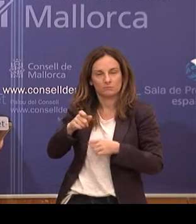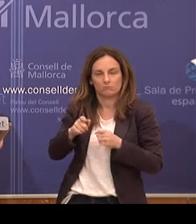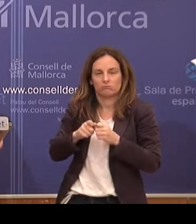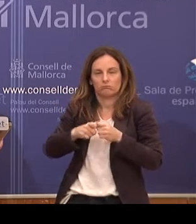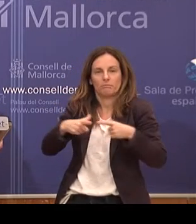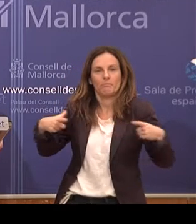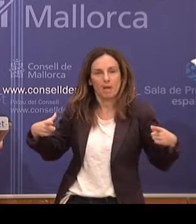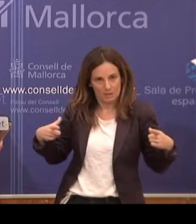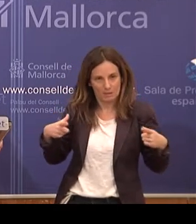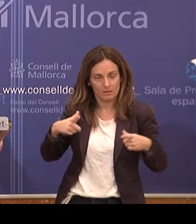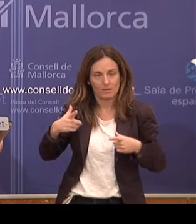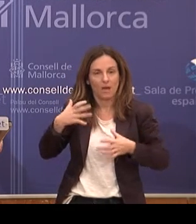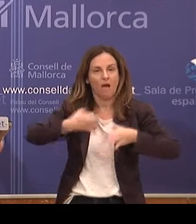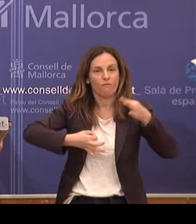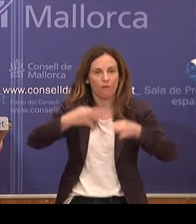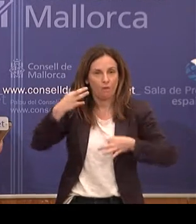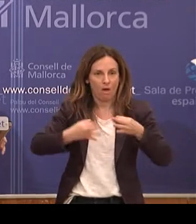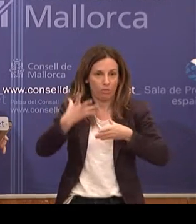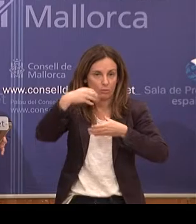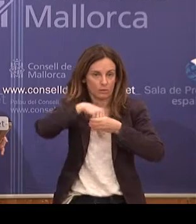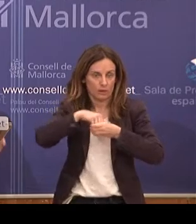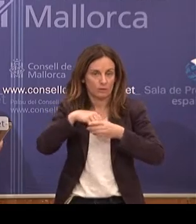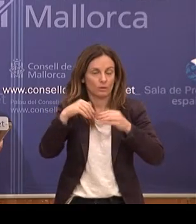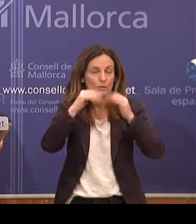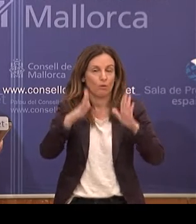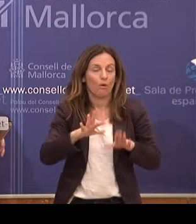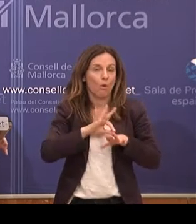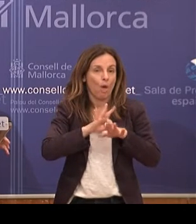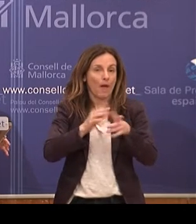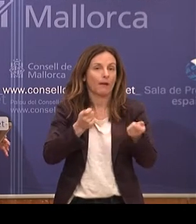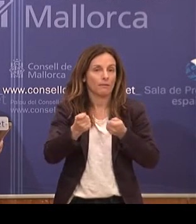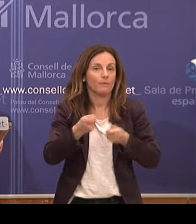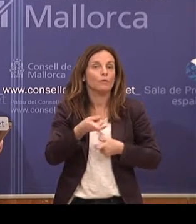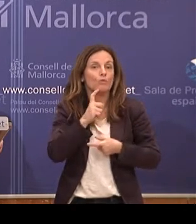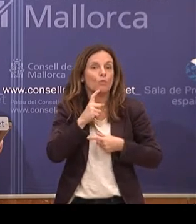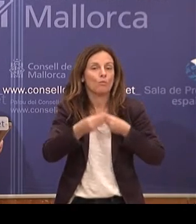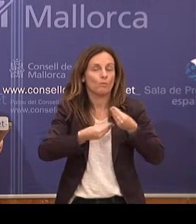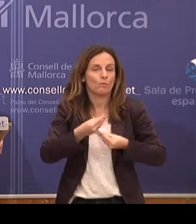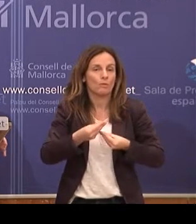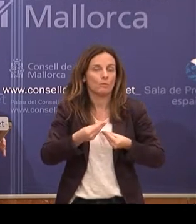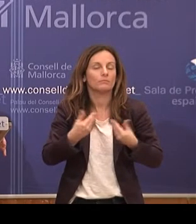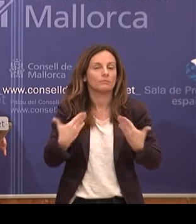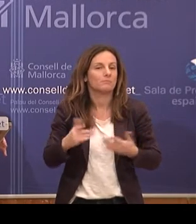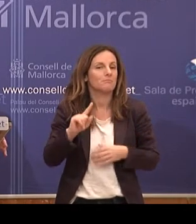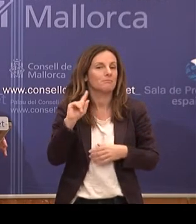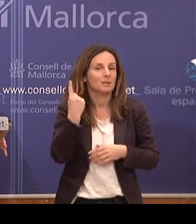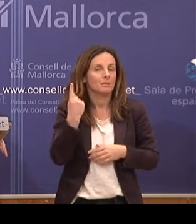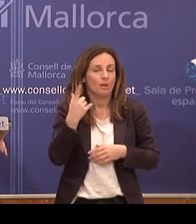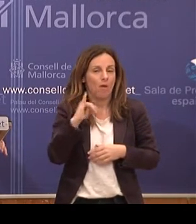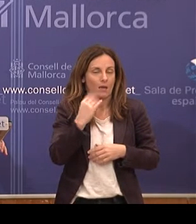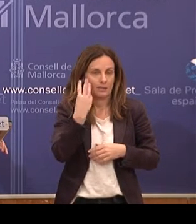intentarem fer front a tota aquesta situació complexa i administrativament